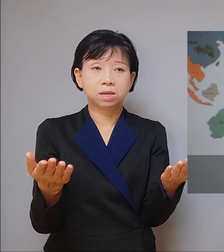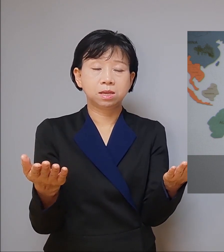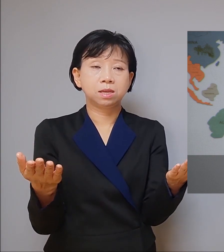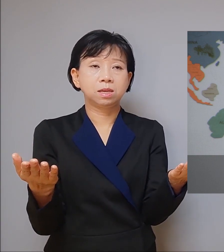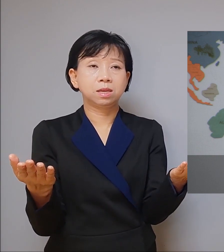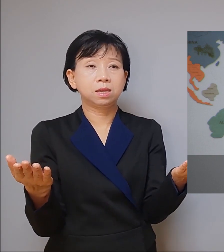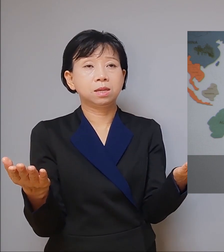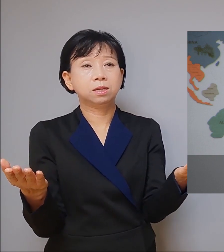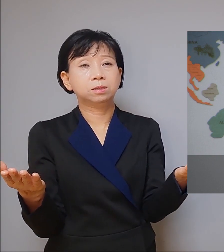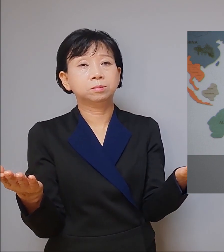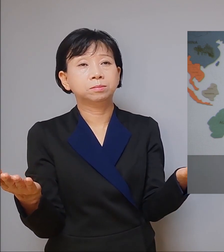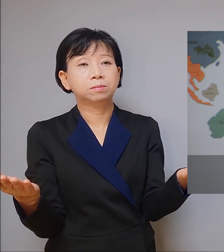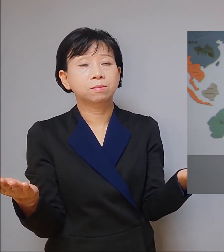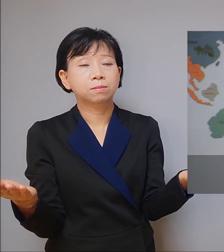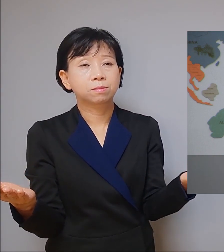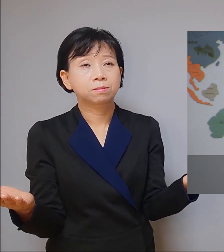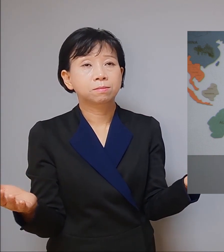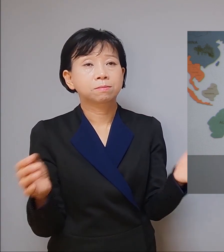고치시리.